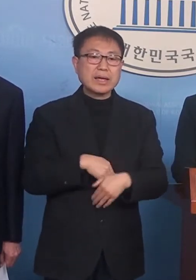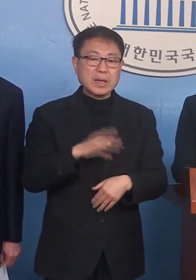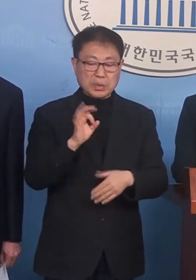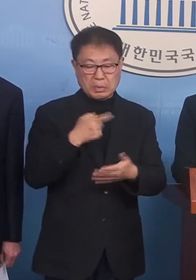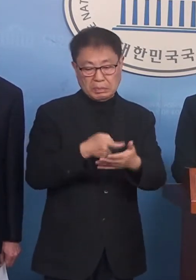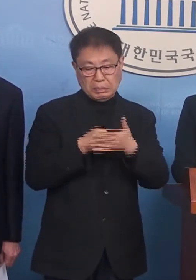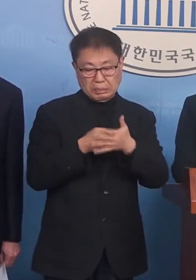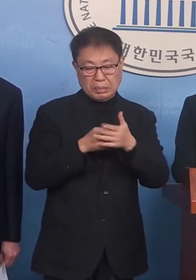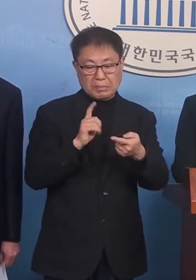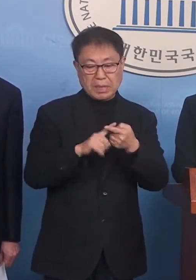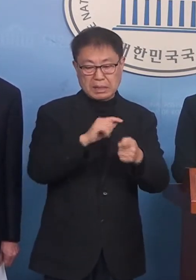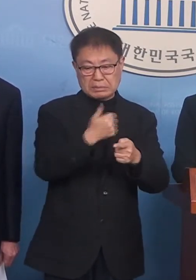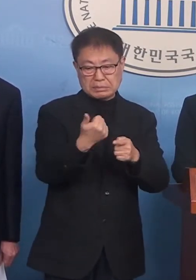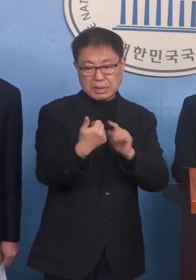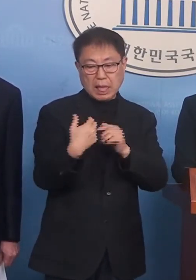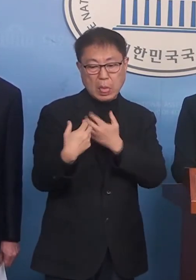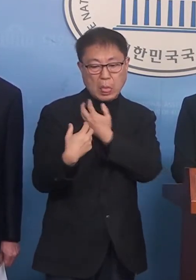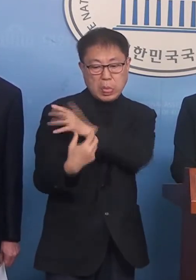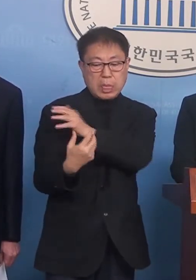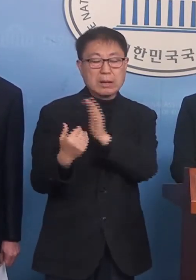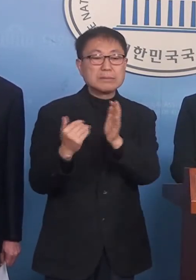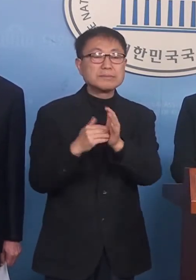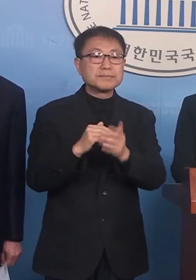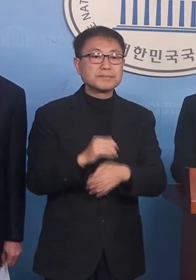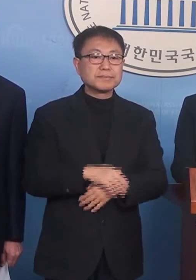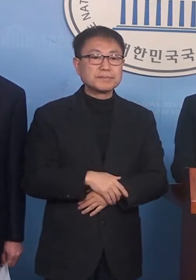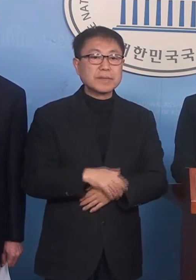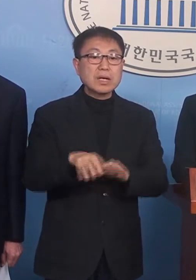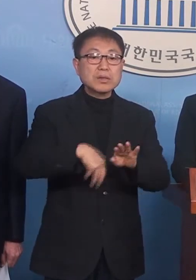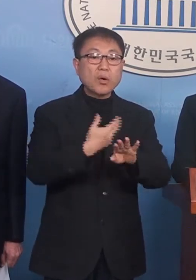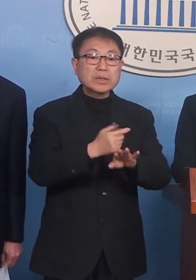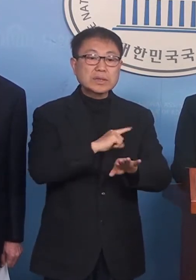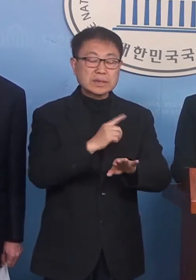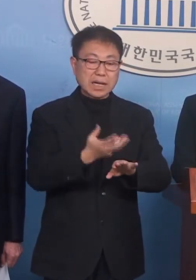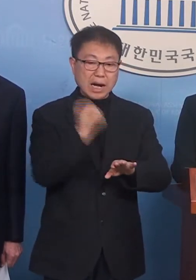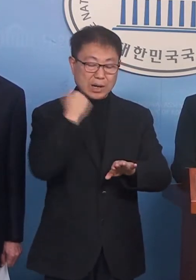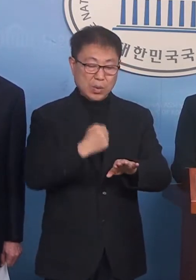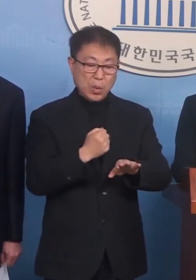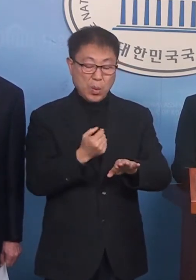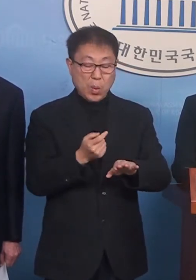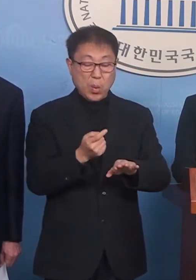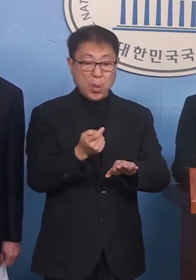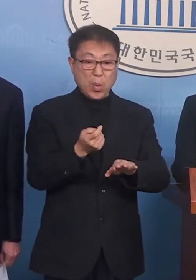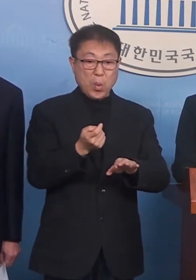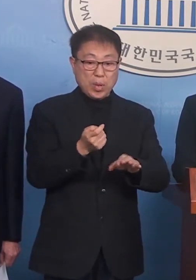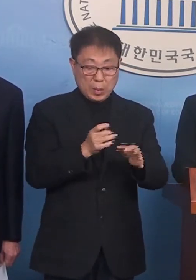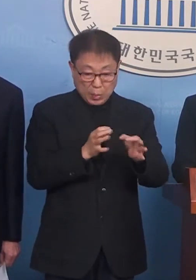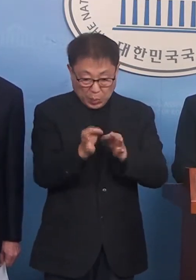예산 타령을 하며 죽음을 방치했습니다. 혁신이라는 이름으로 소상공인